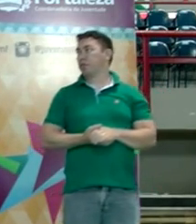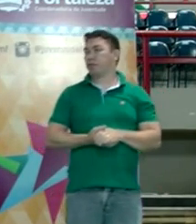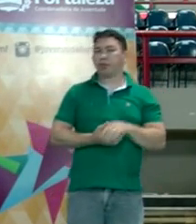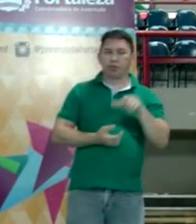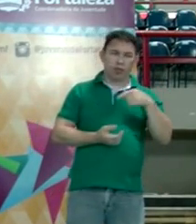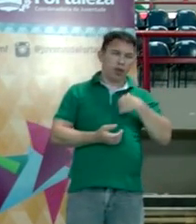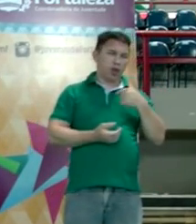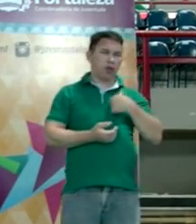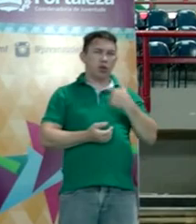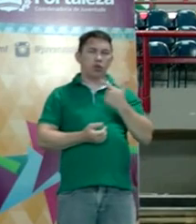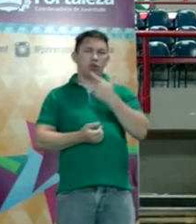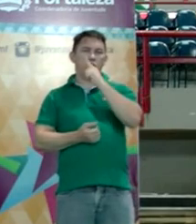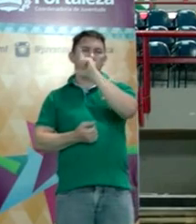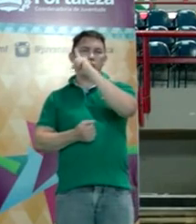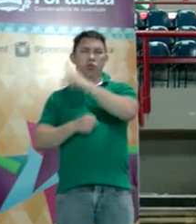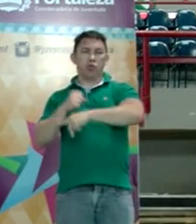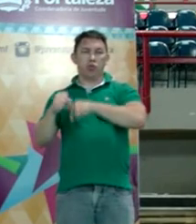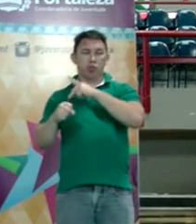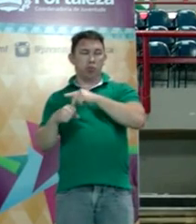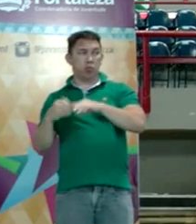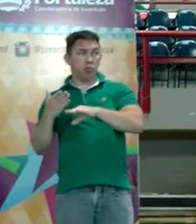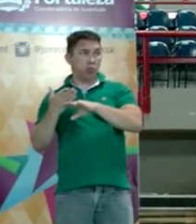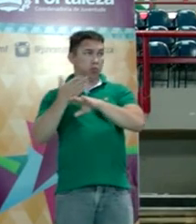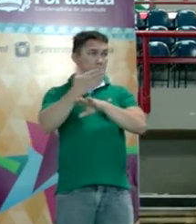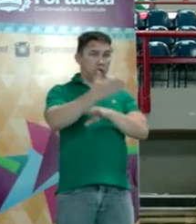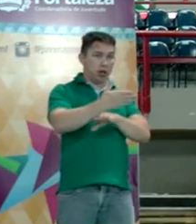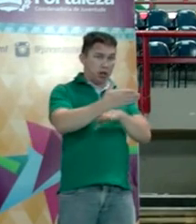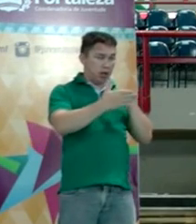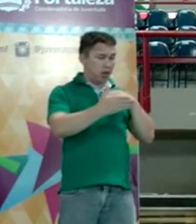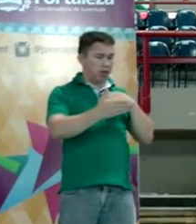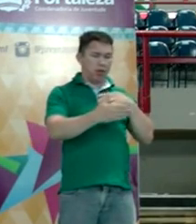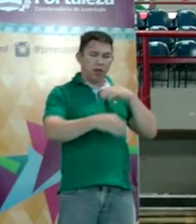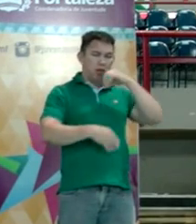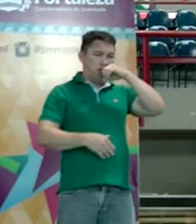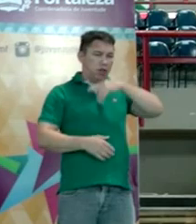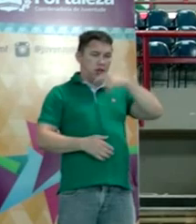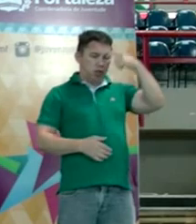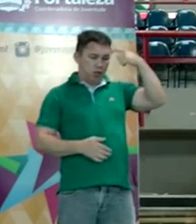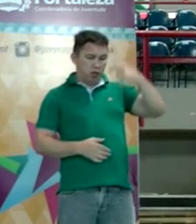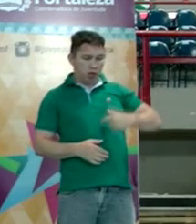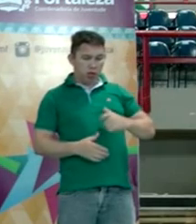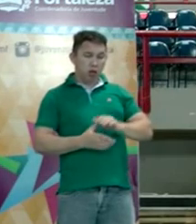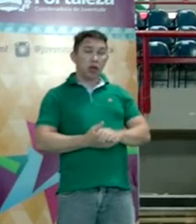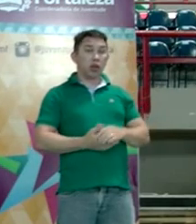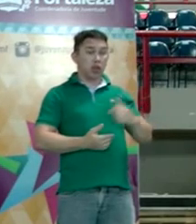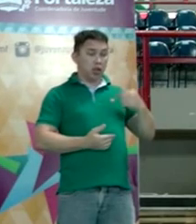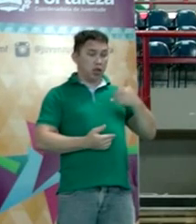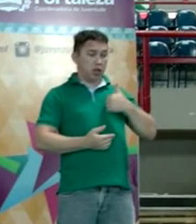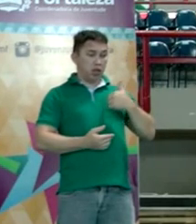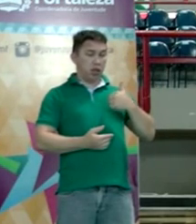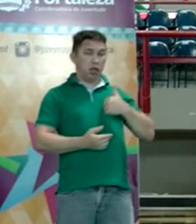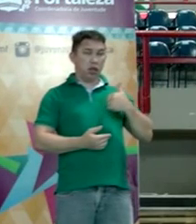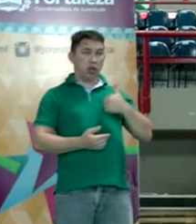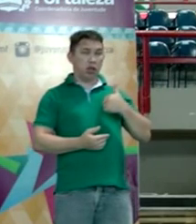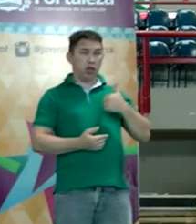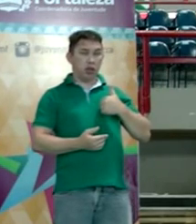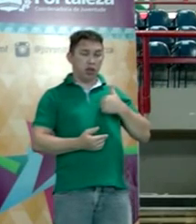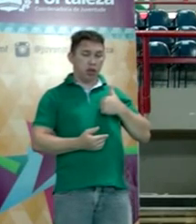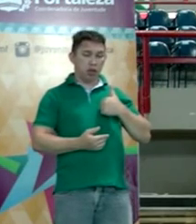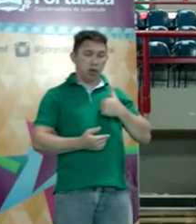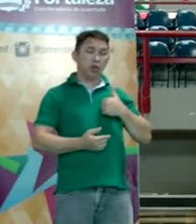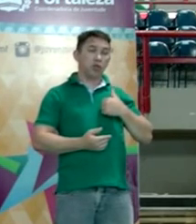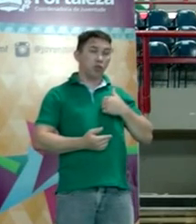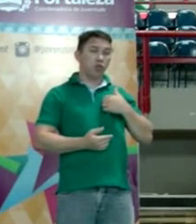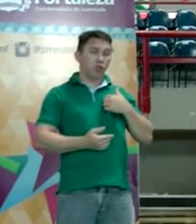você é estrangeiro, ele não lhe trata bem, ele lhe trata mal, certo? E se você for uma pessoa